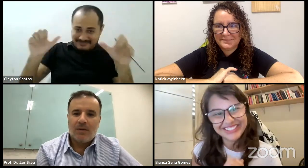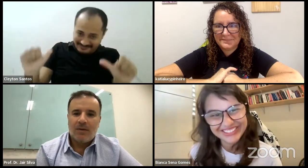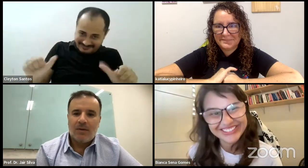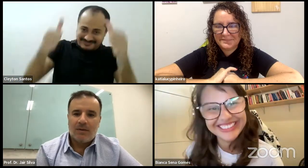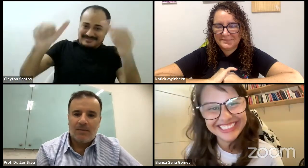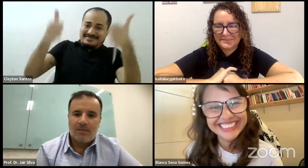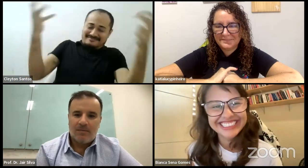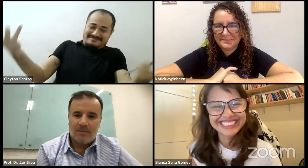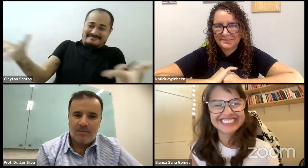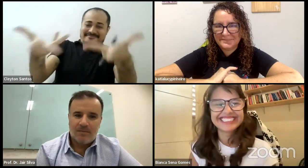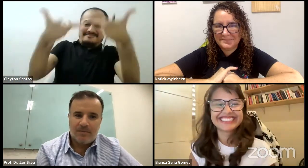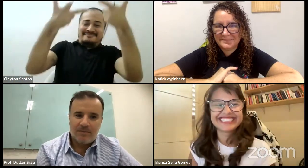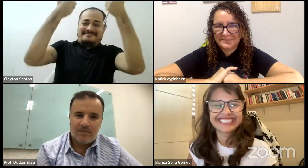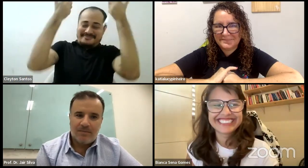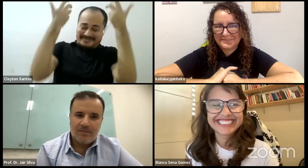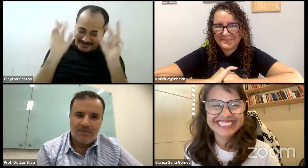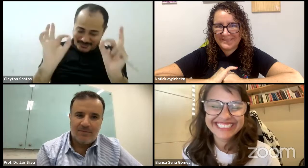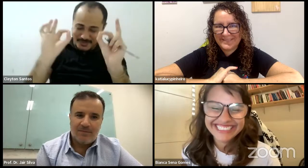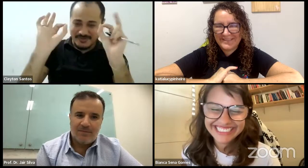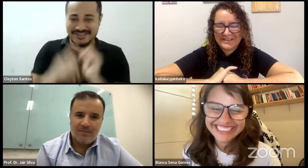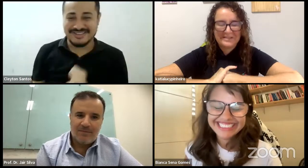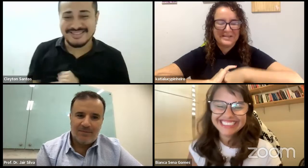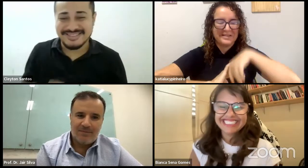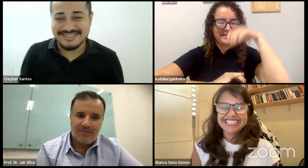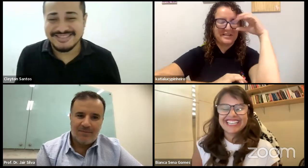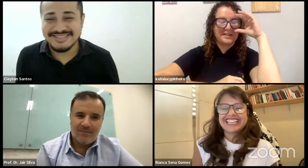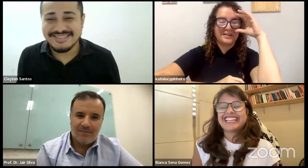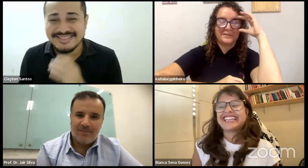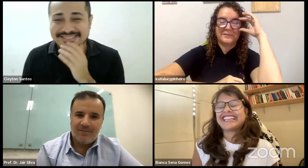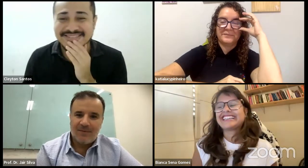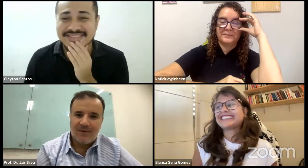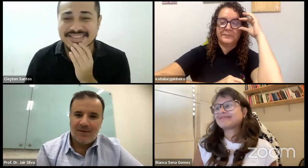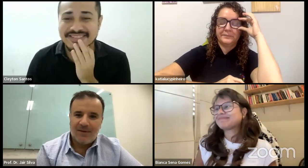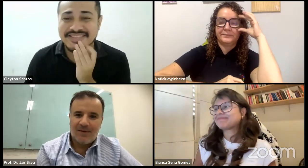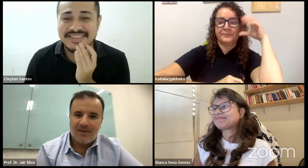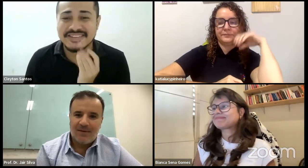possível. Então, tem algumas considerações.